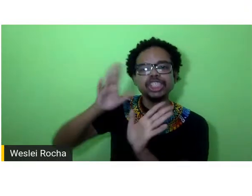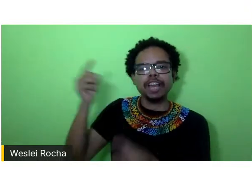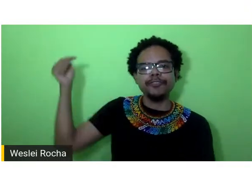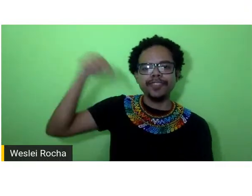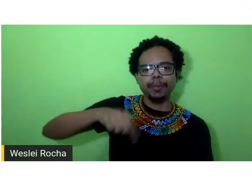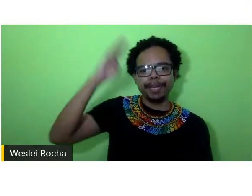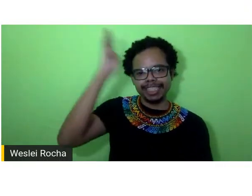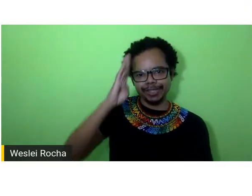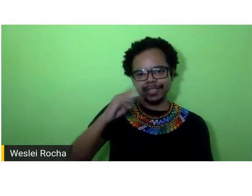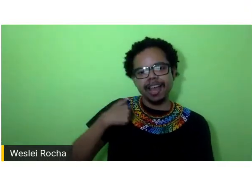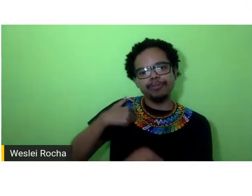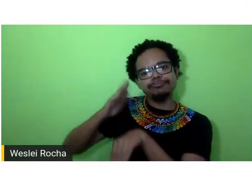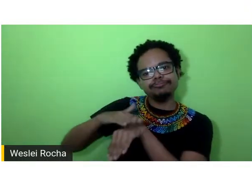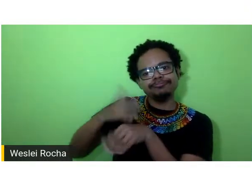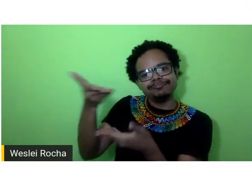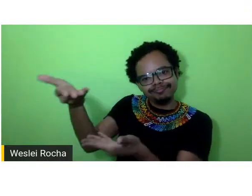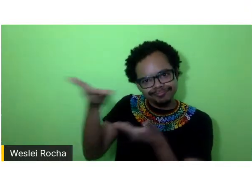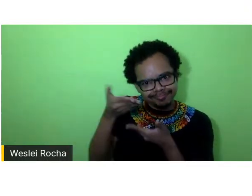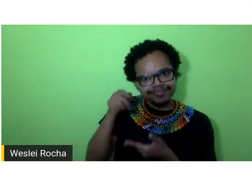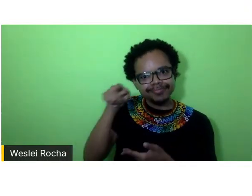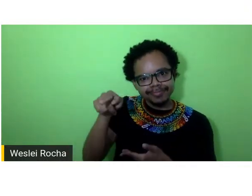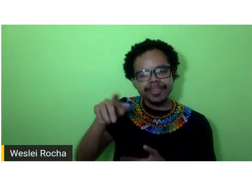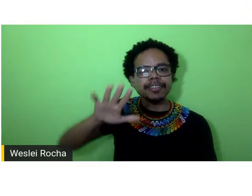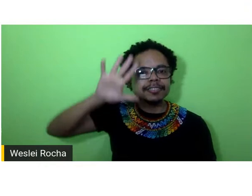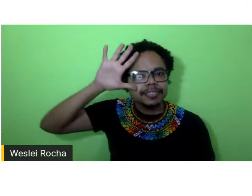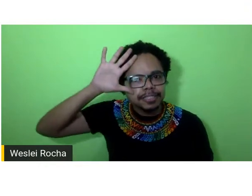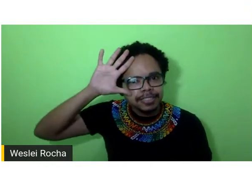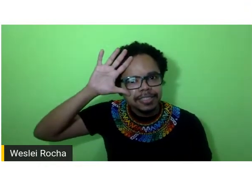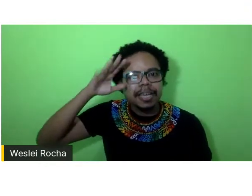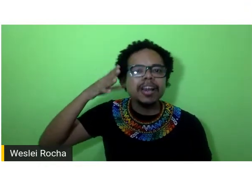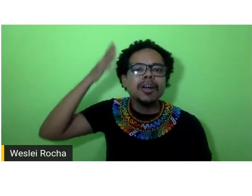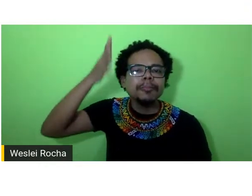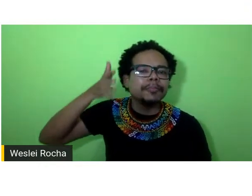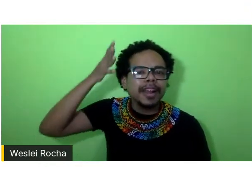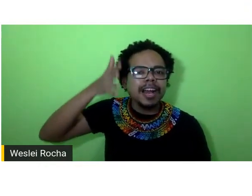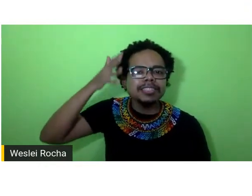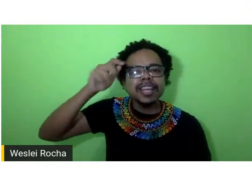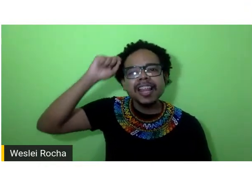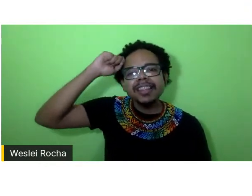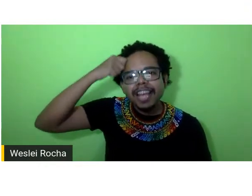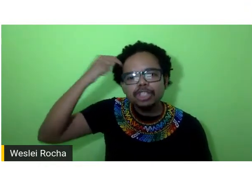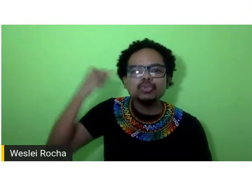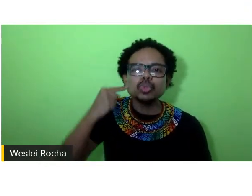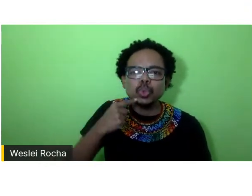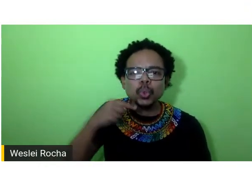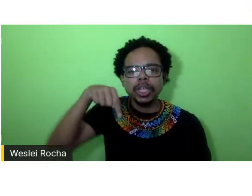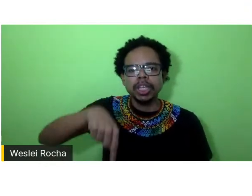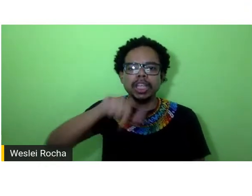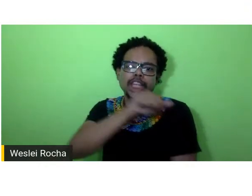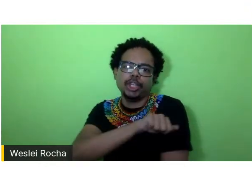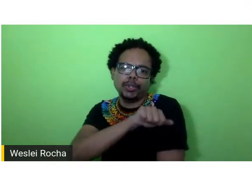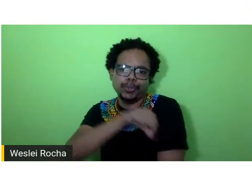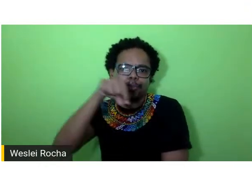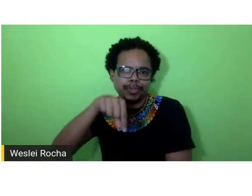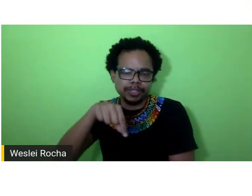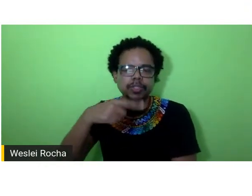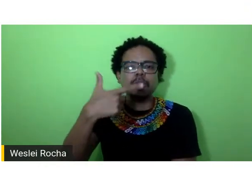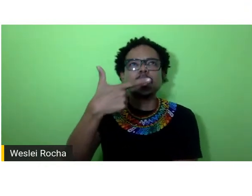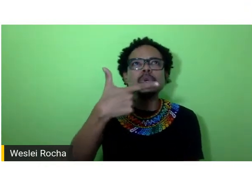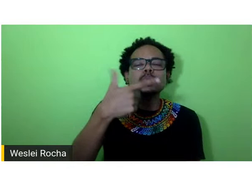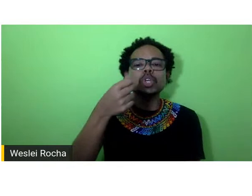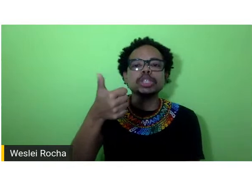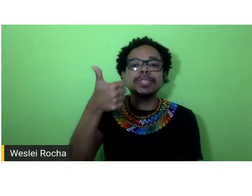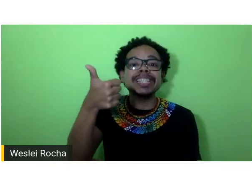e eles e Bom dia Vera de diversos eventos e já vieram aqui no Brasil diversas